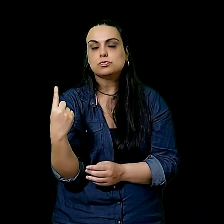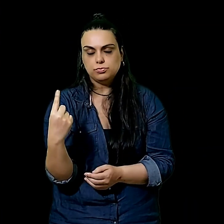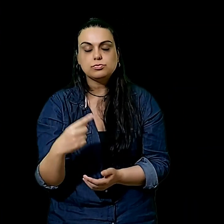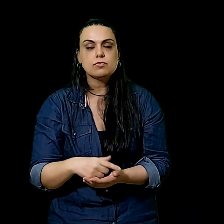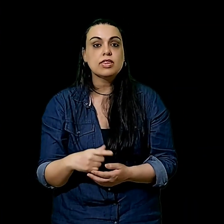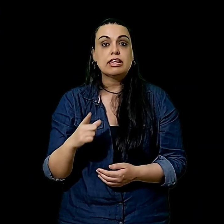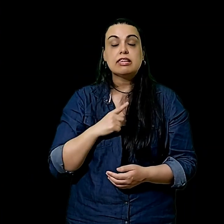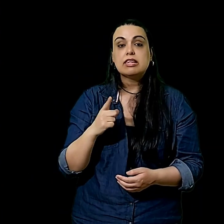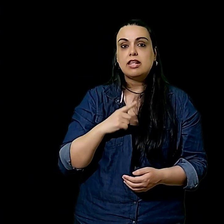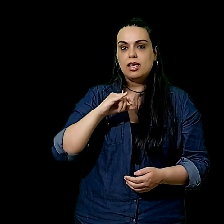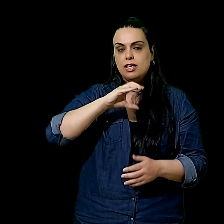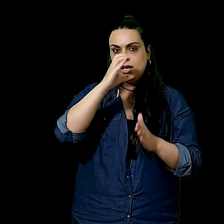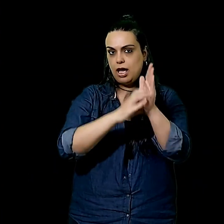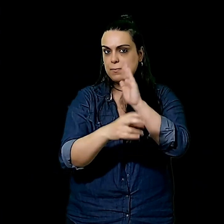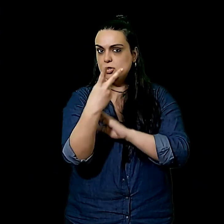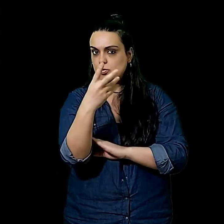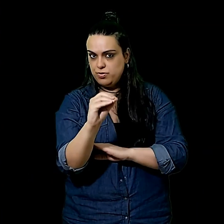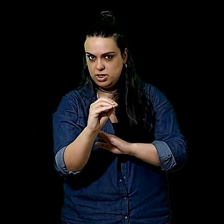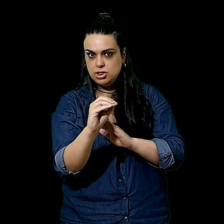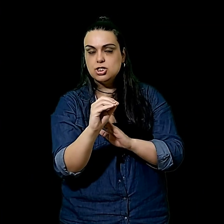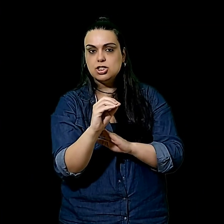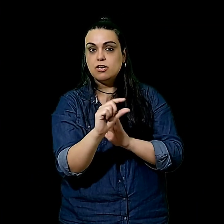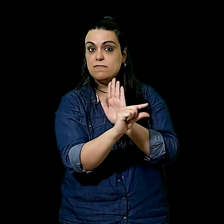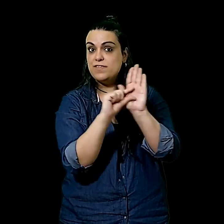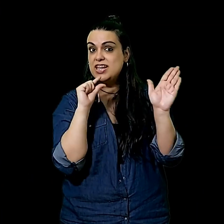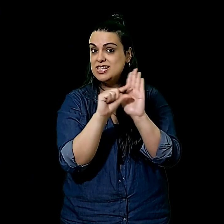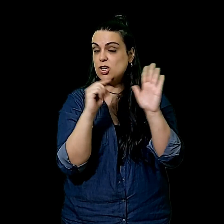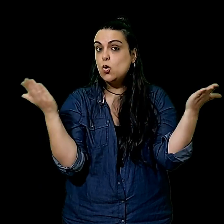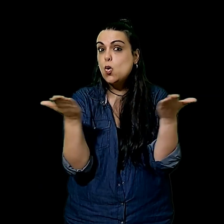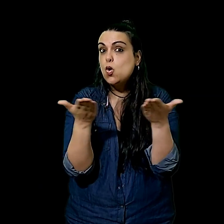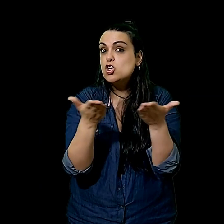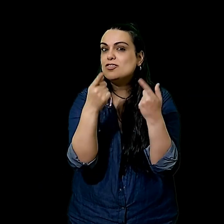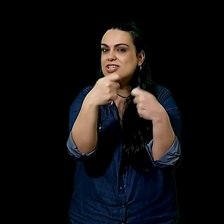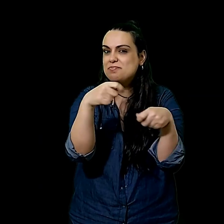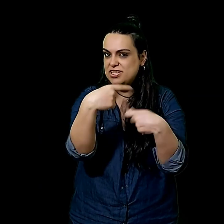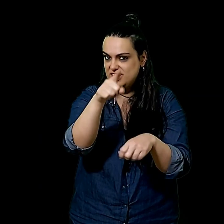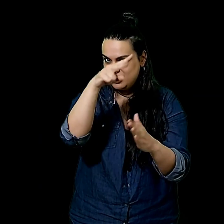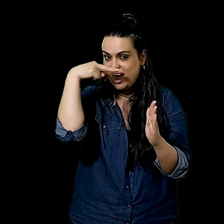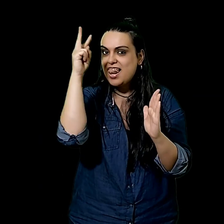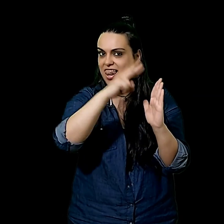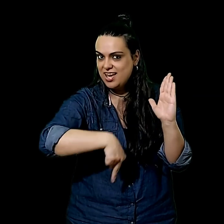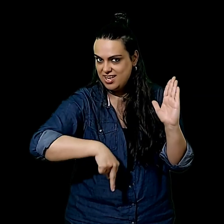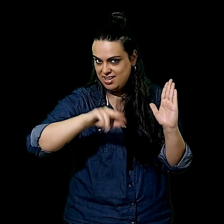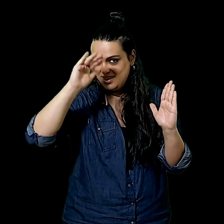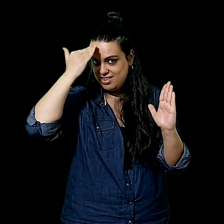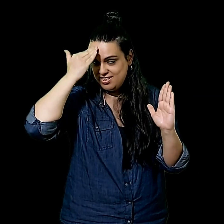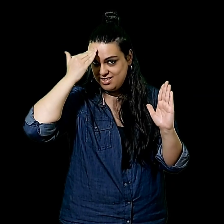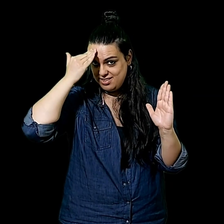Há um versículo no capítulo 20. Camila, qual é o versículo? Tarefa de hoje. Você precisa meditar no que está lá.